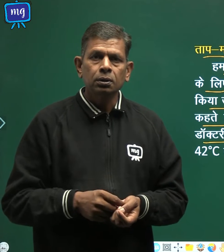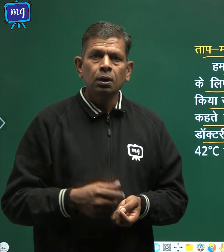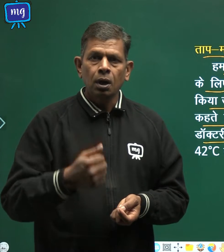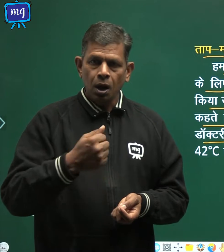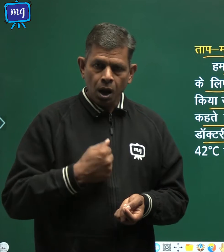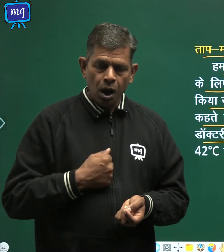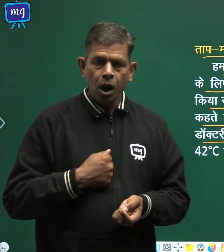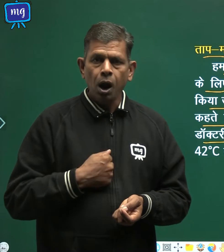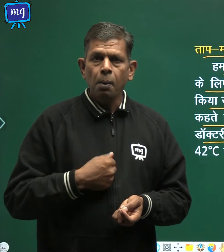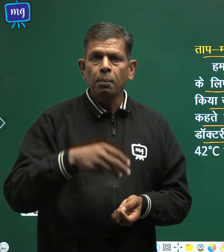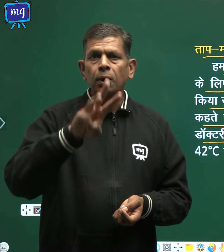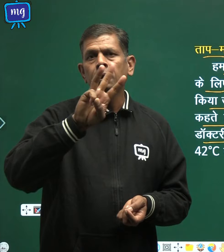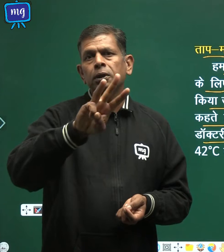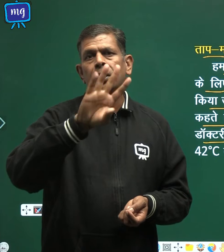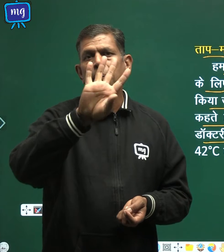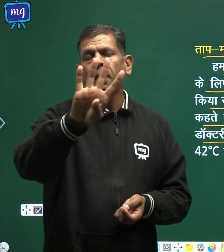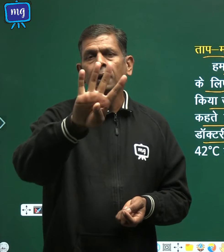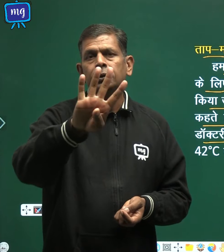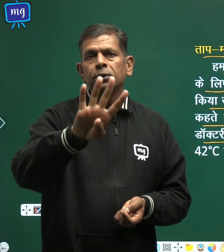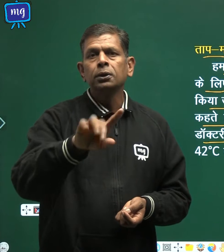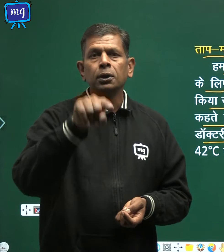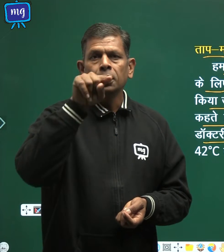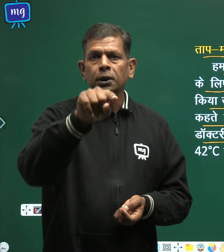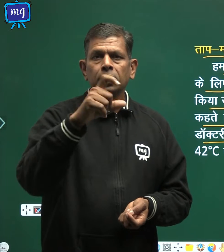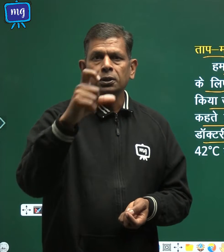हम 35 डिग्री सेल्सियस से